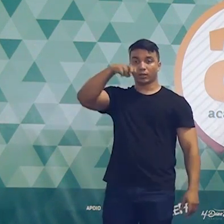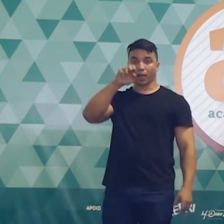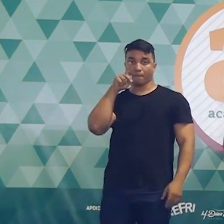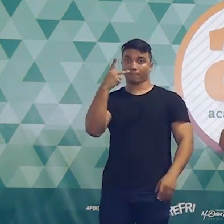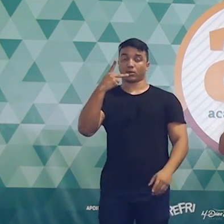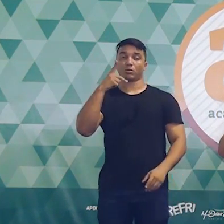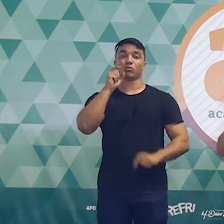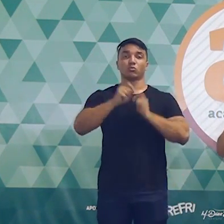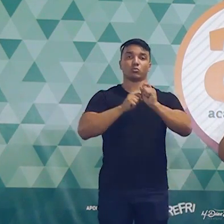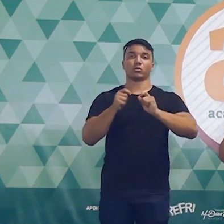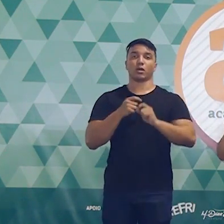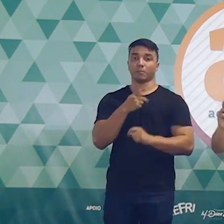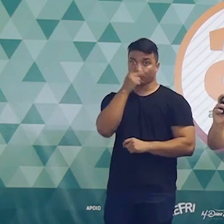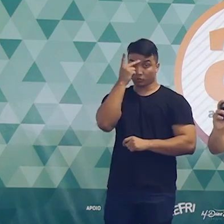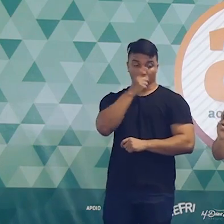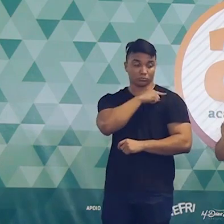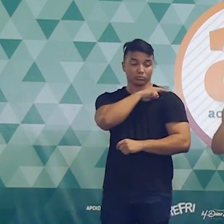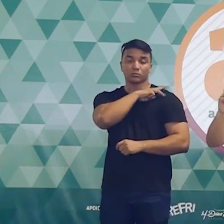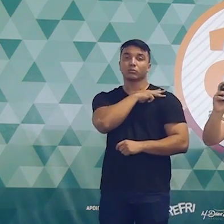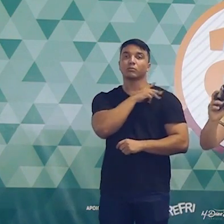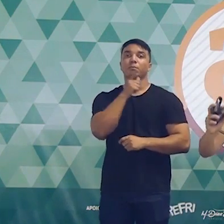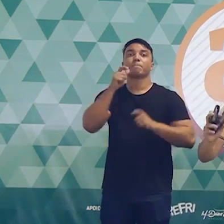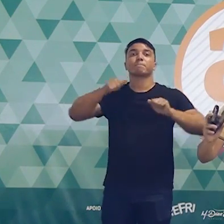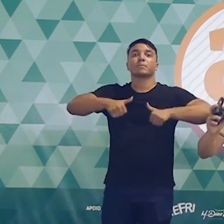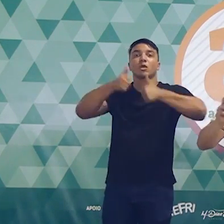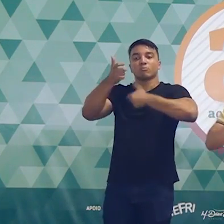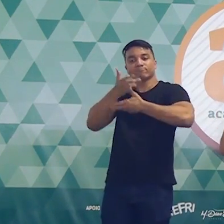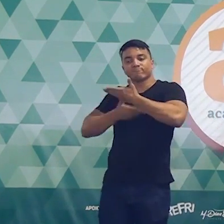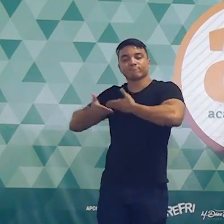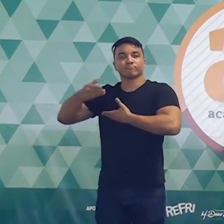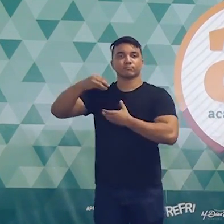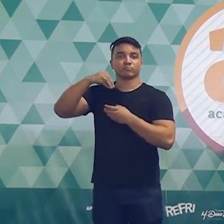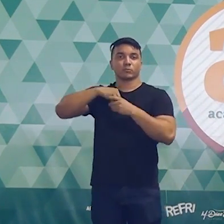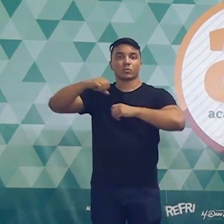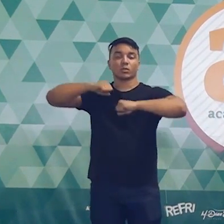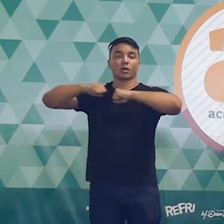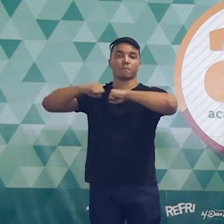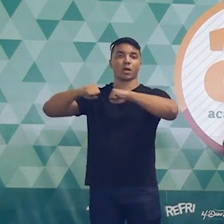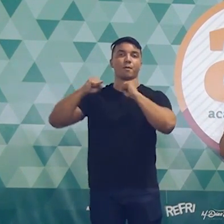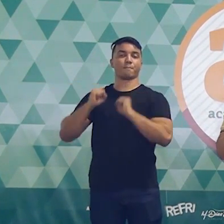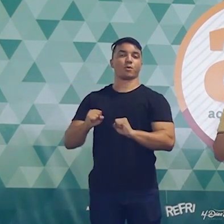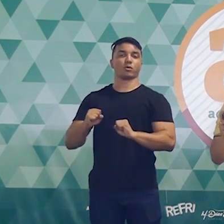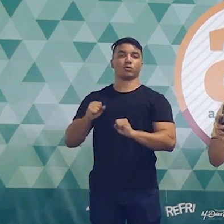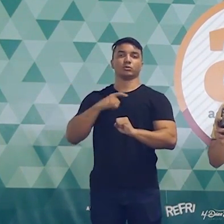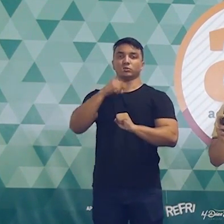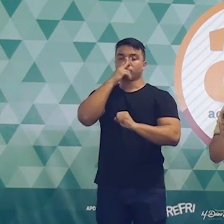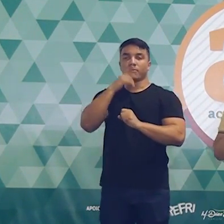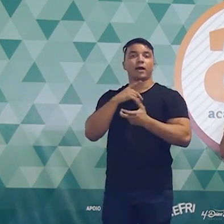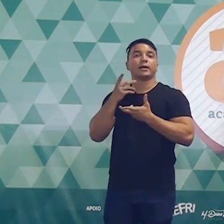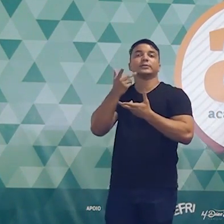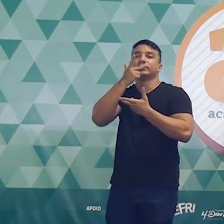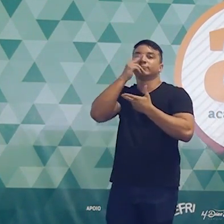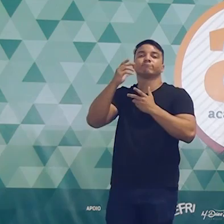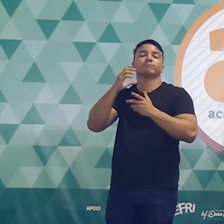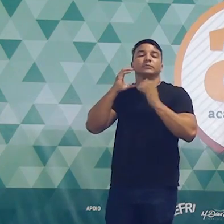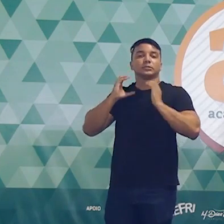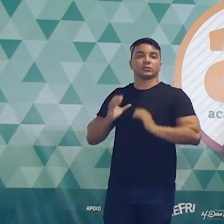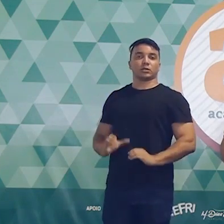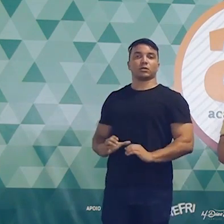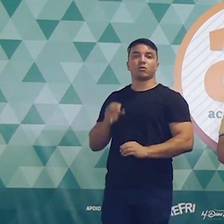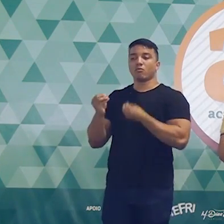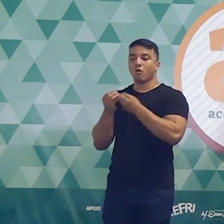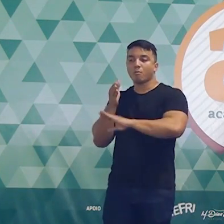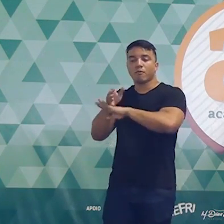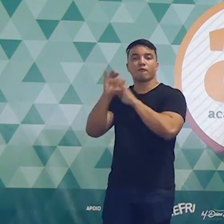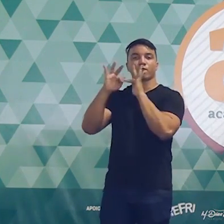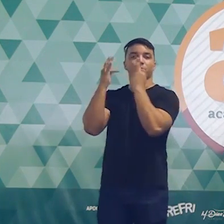dizer assim, concludente do ensino médio, se envolva na discussão, se envolva em forma de cidadania, se envolva em forma